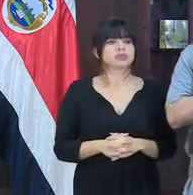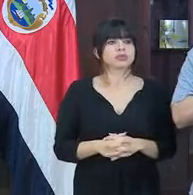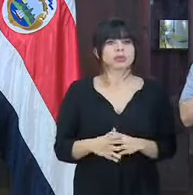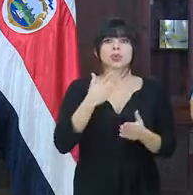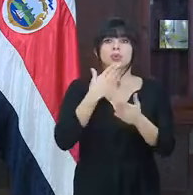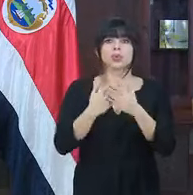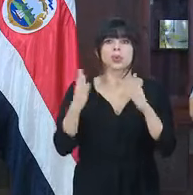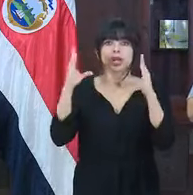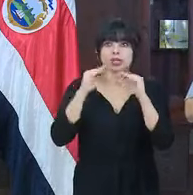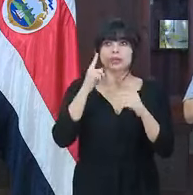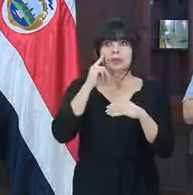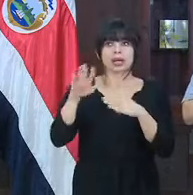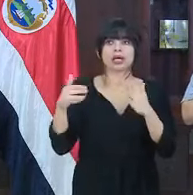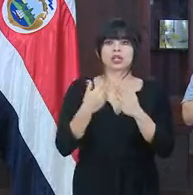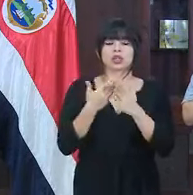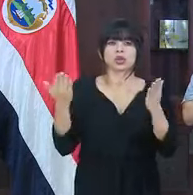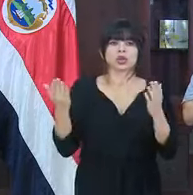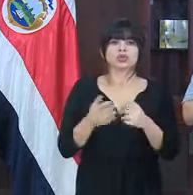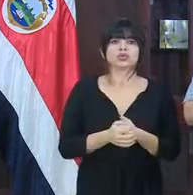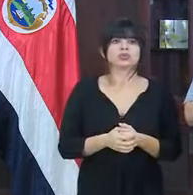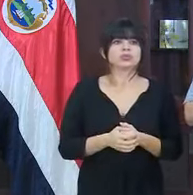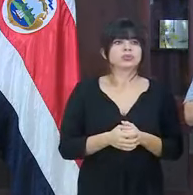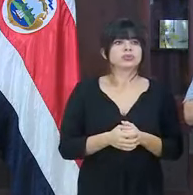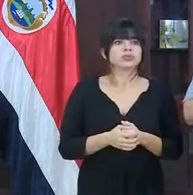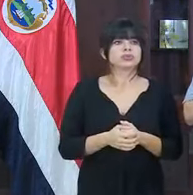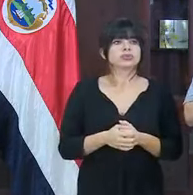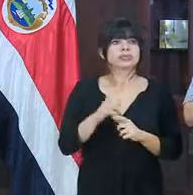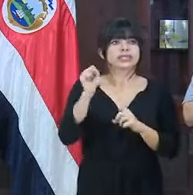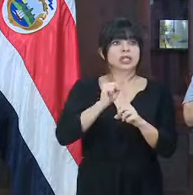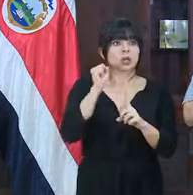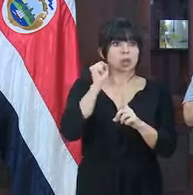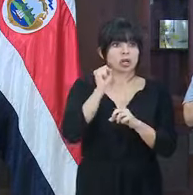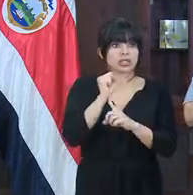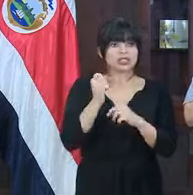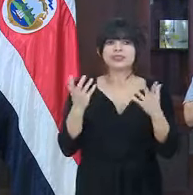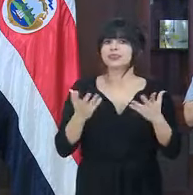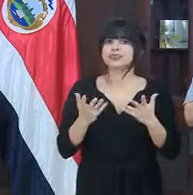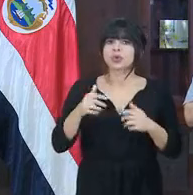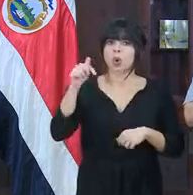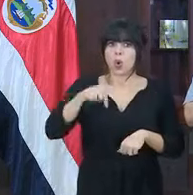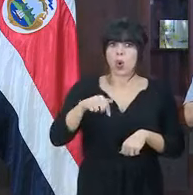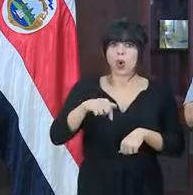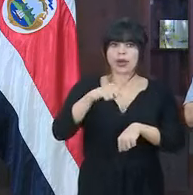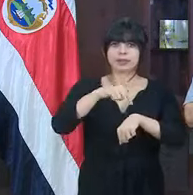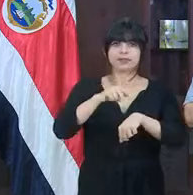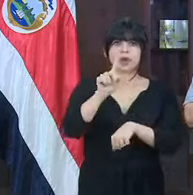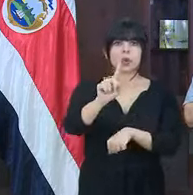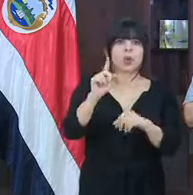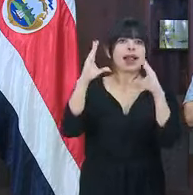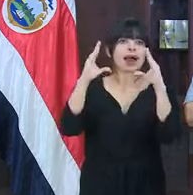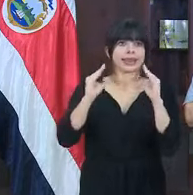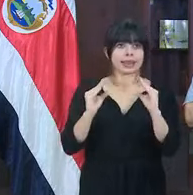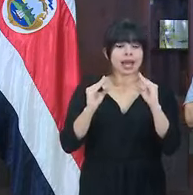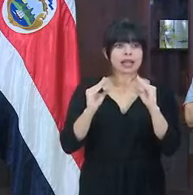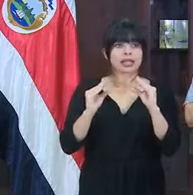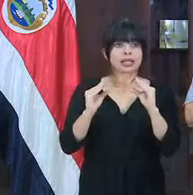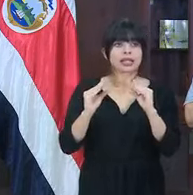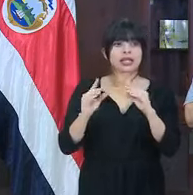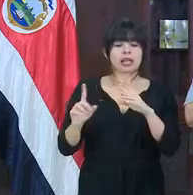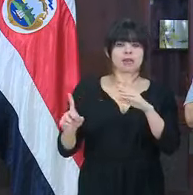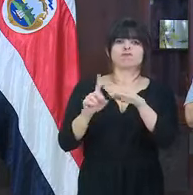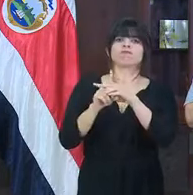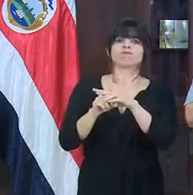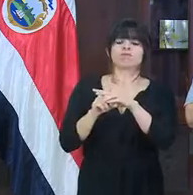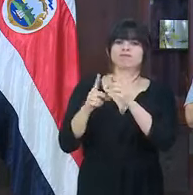Bueno, muy buenas noches a todos y todas. La situación es la siguiente, hoy a eso de la 1:00 p.m. Se nos